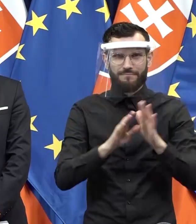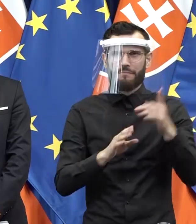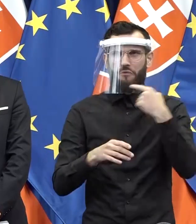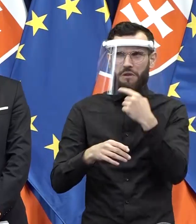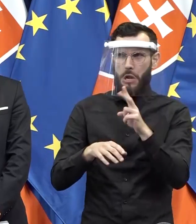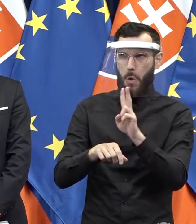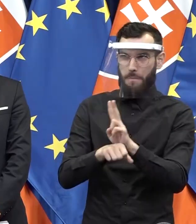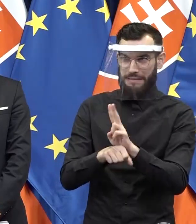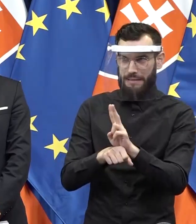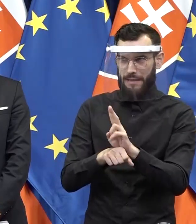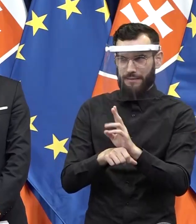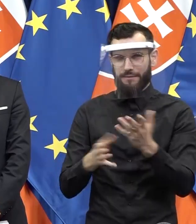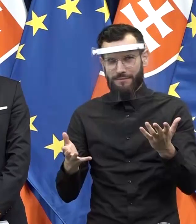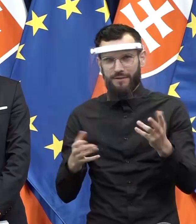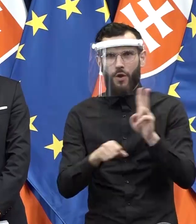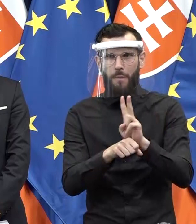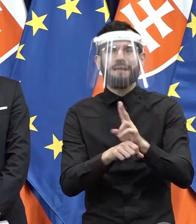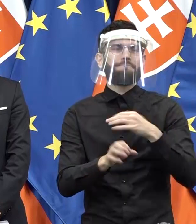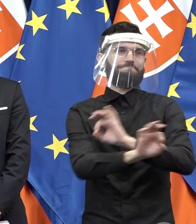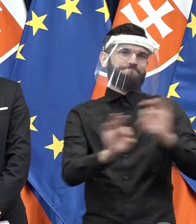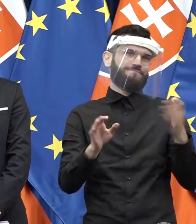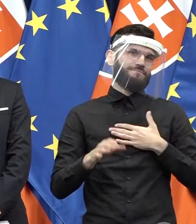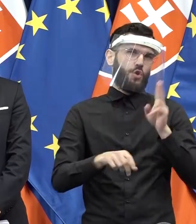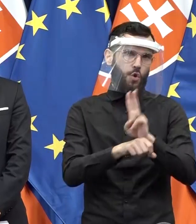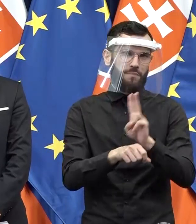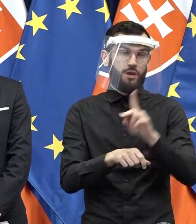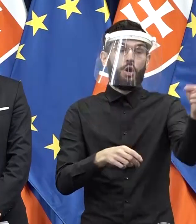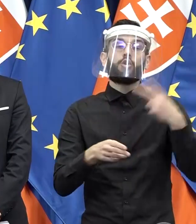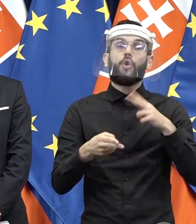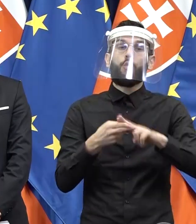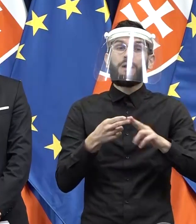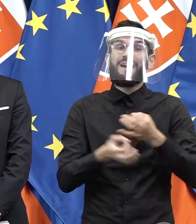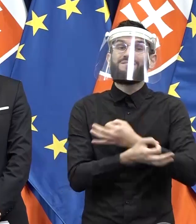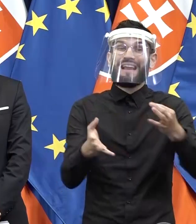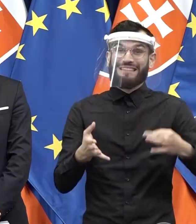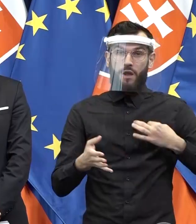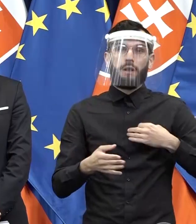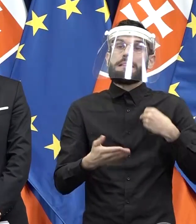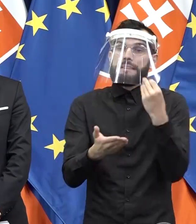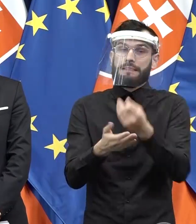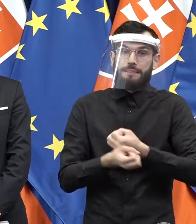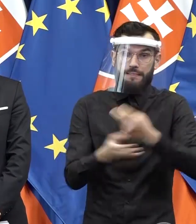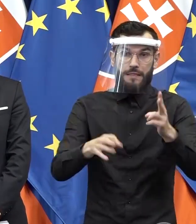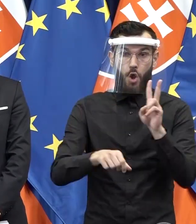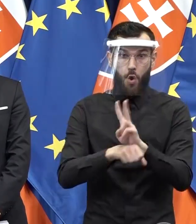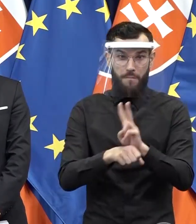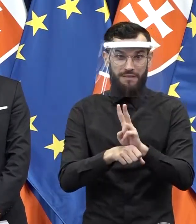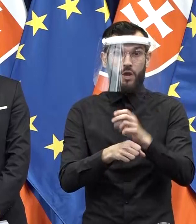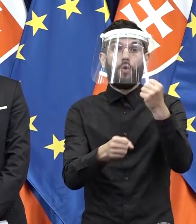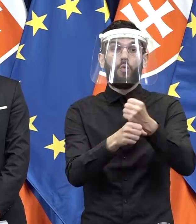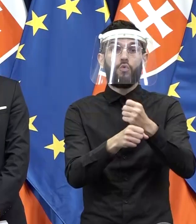opatrenie, ale v tomto prípade sa trafilo. Čiže Úrad verejného zdravotníctva vydá opatrenie, ktorým nariadi